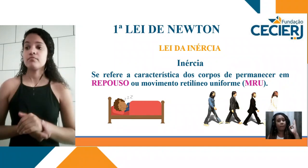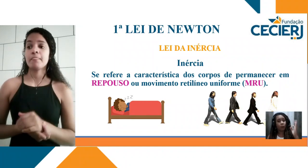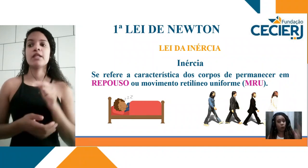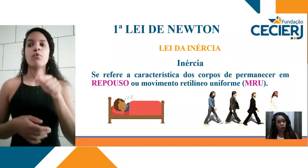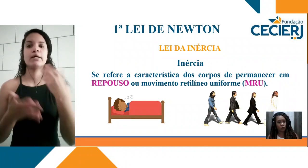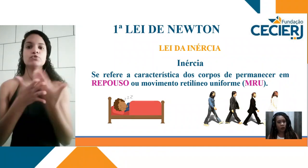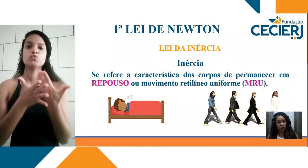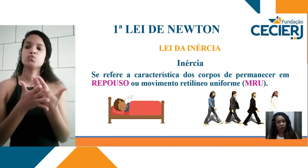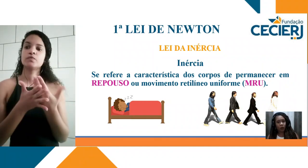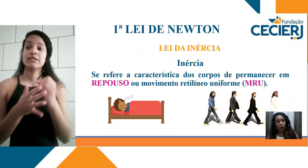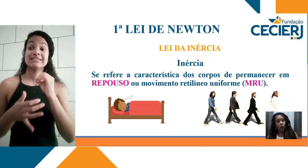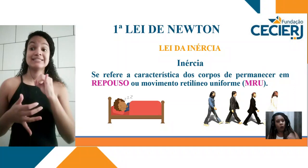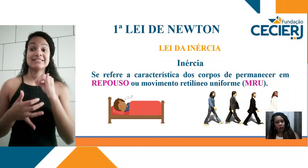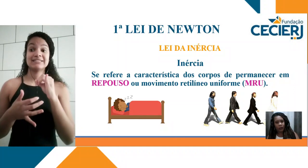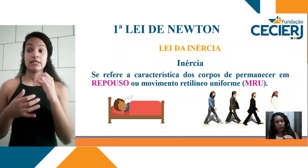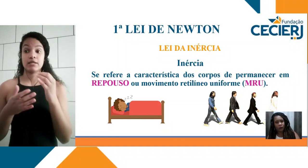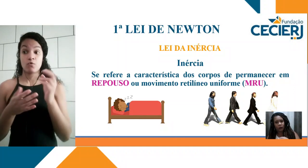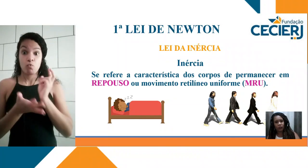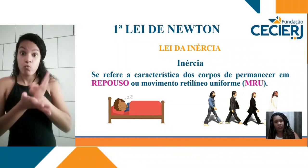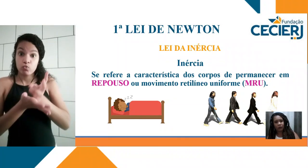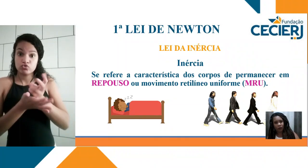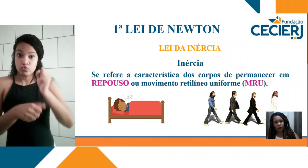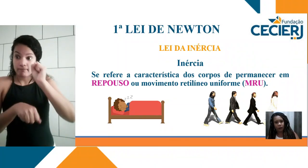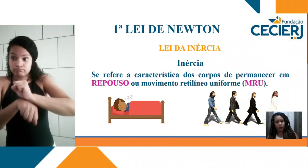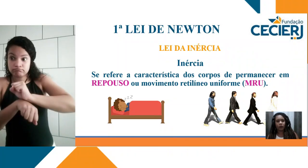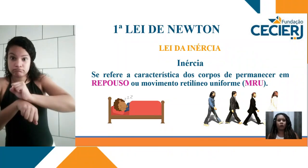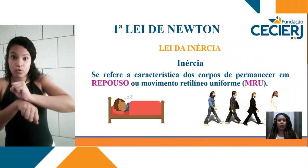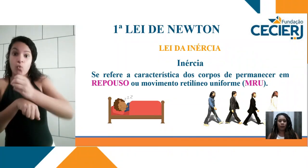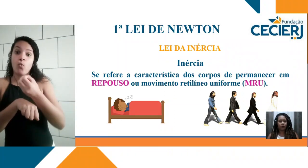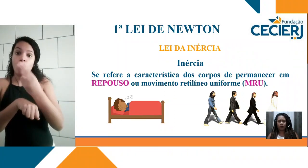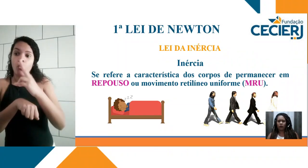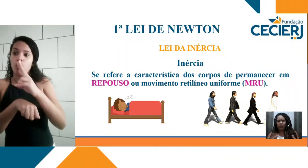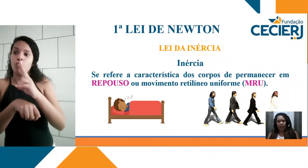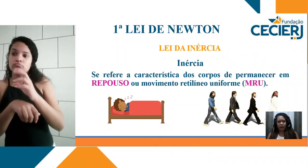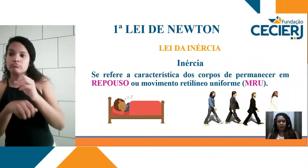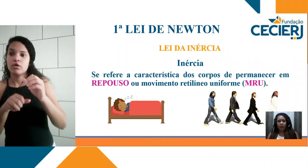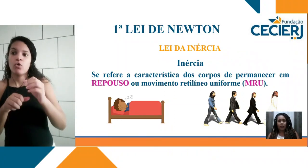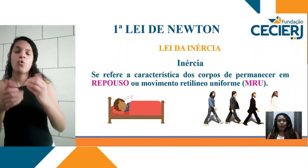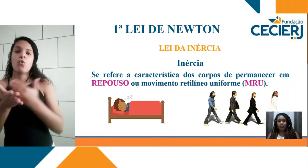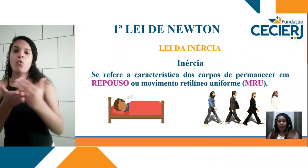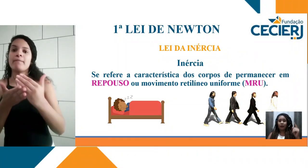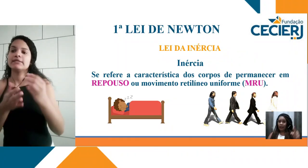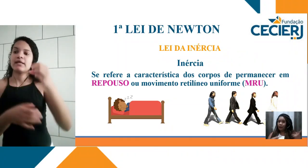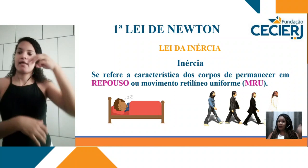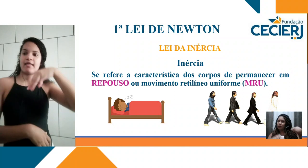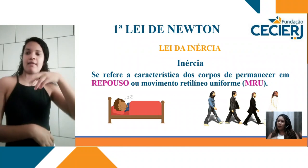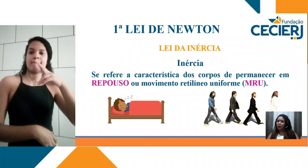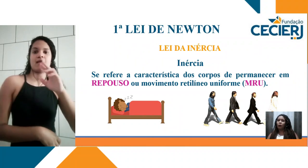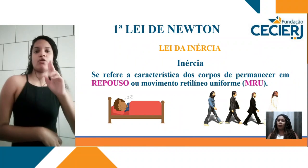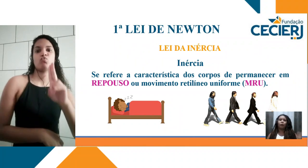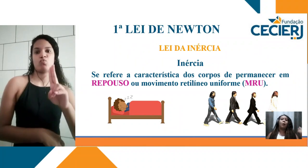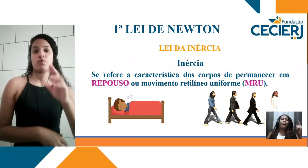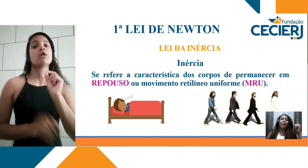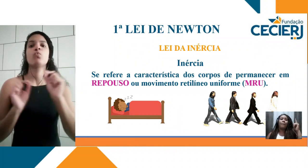em repouso ou em movimento retilíneo uniforme. Então, em repouso é muito claro, ele está, lembrando do